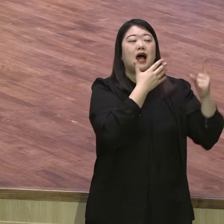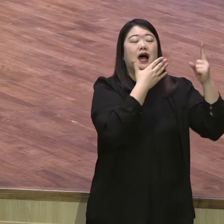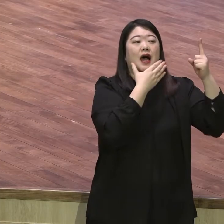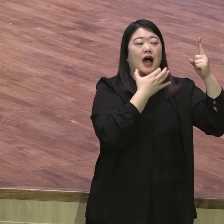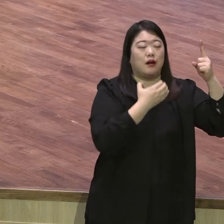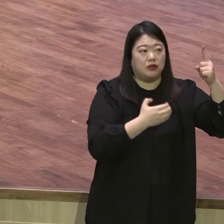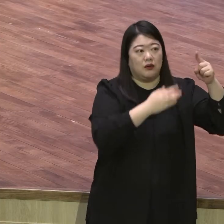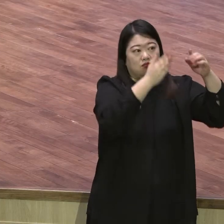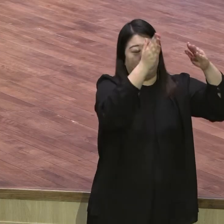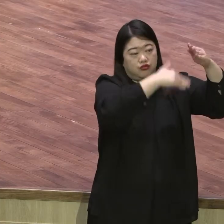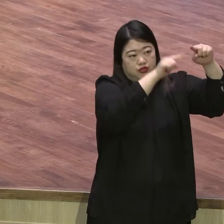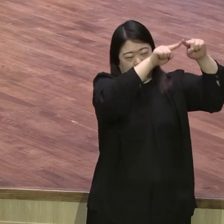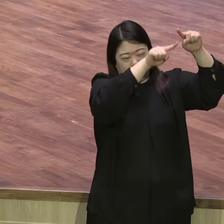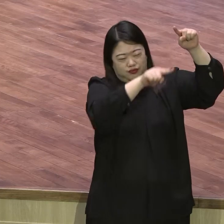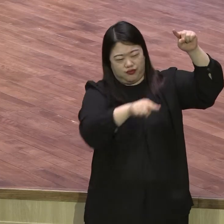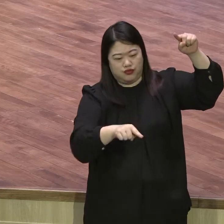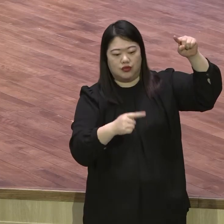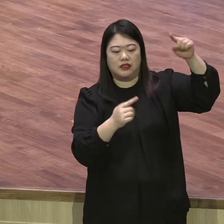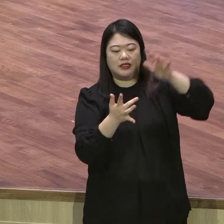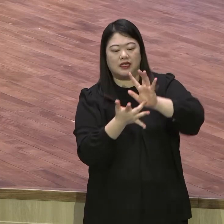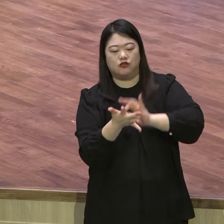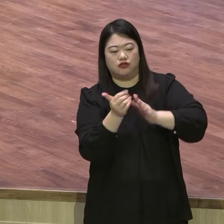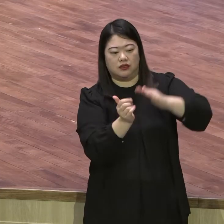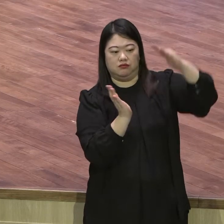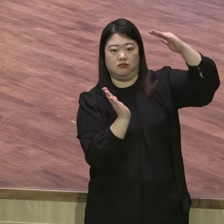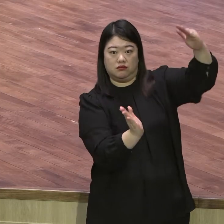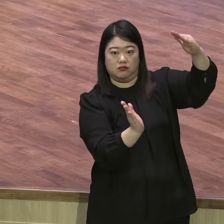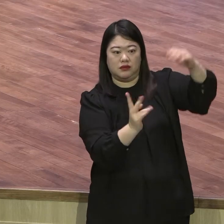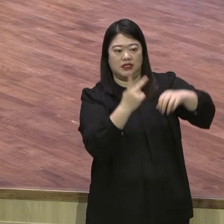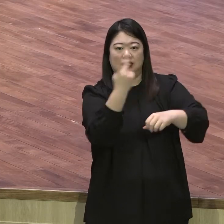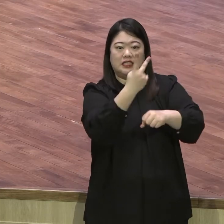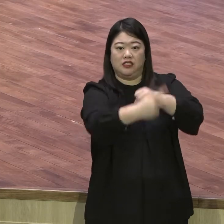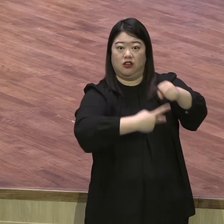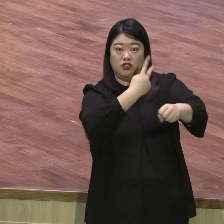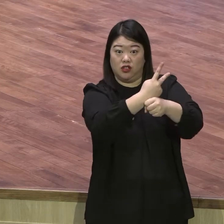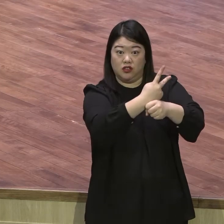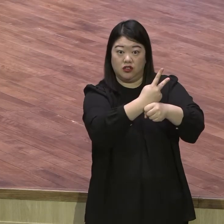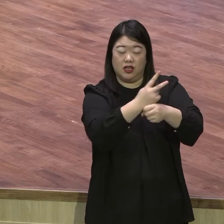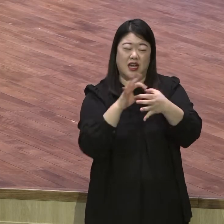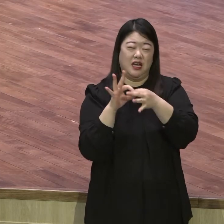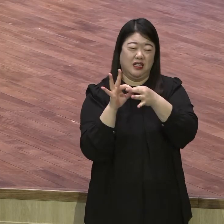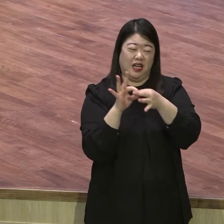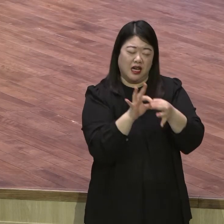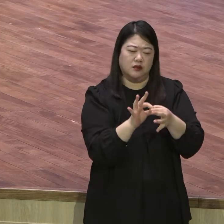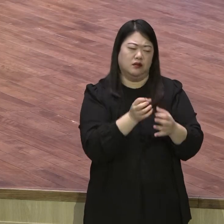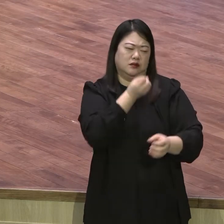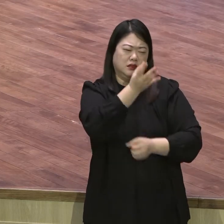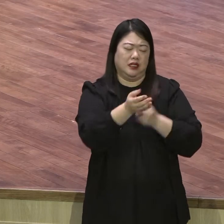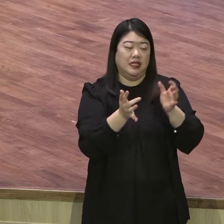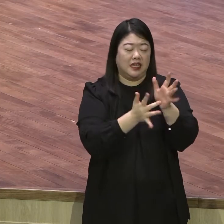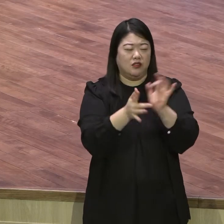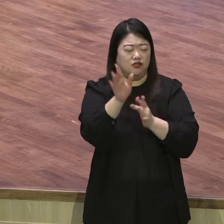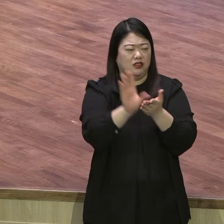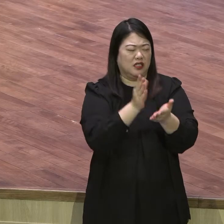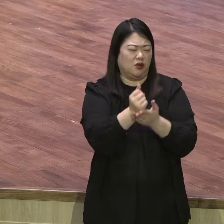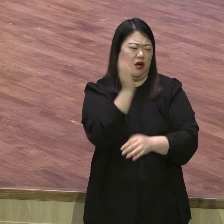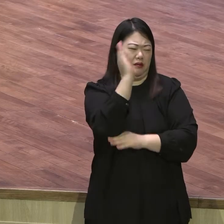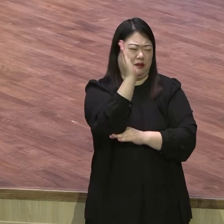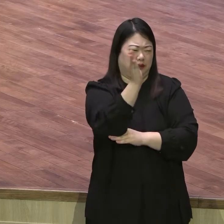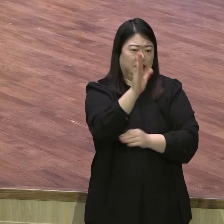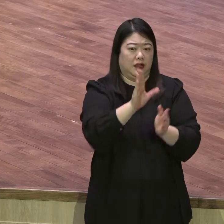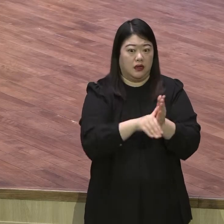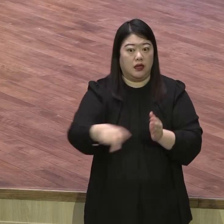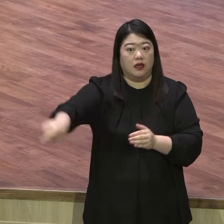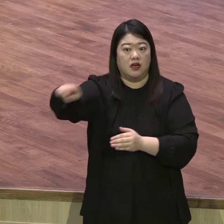이어서 쫙 그 짧은 시간에 예수 그리스도를 증거하잖아요. 그러니까 이들이 발악을 하죠. 예수 말만 하면